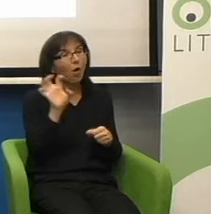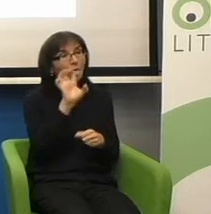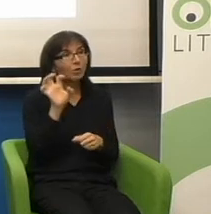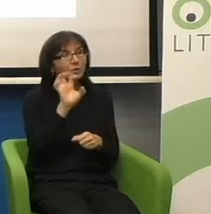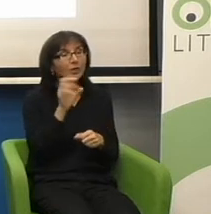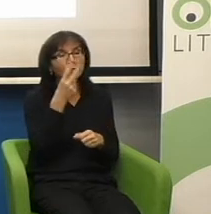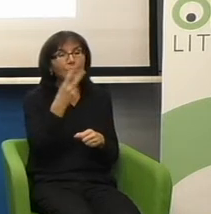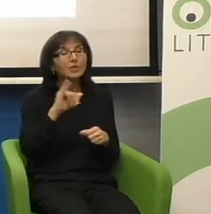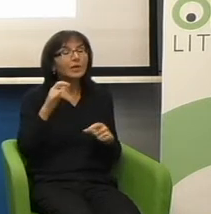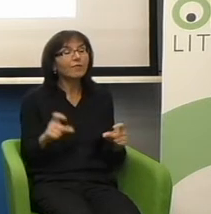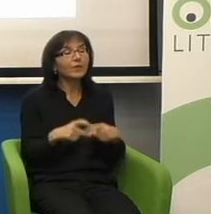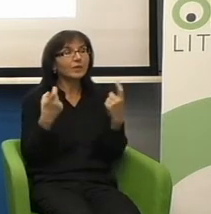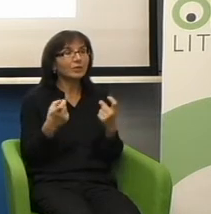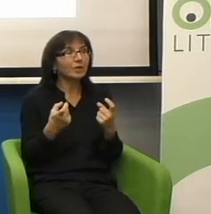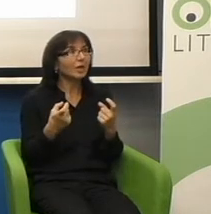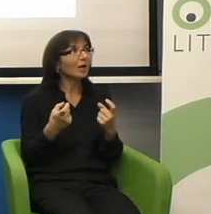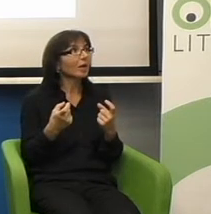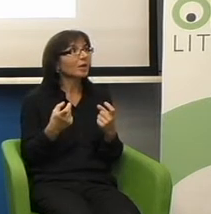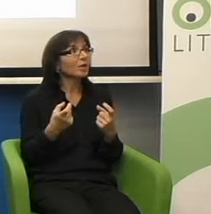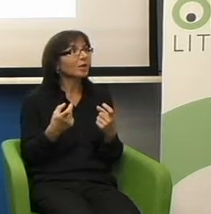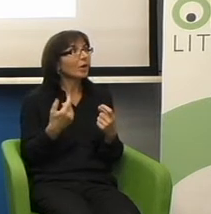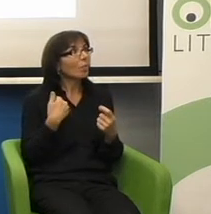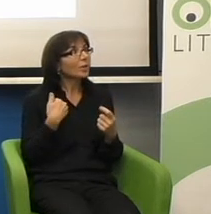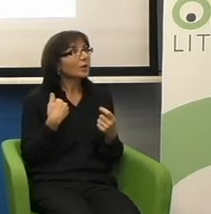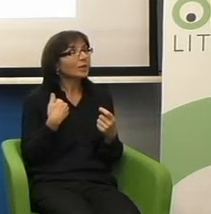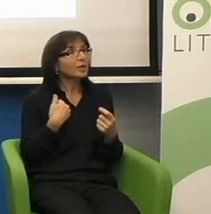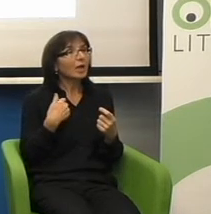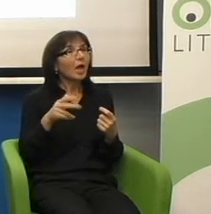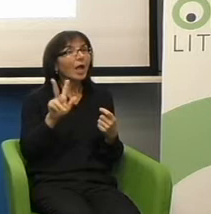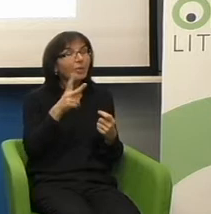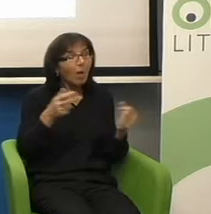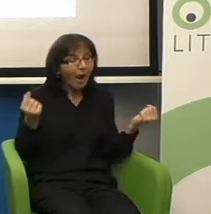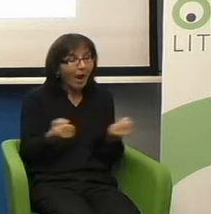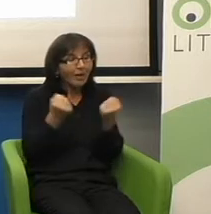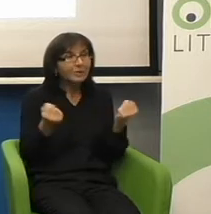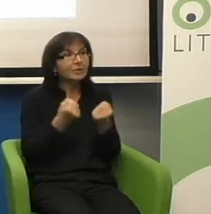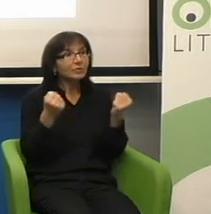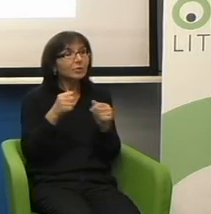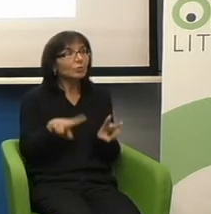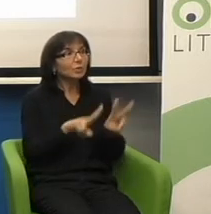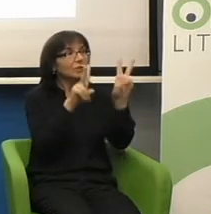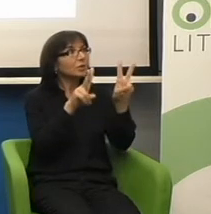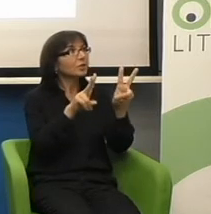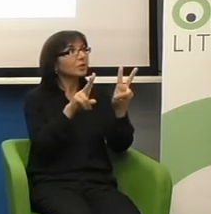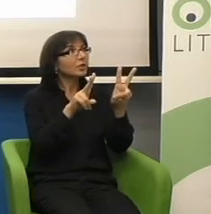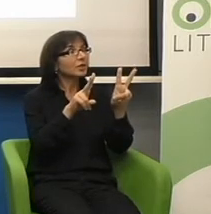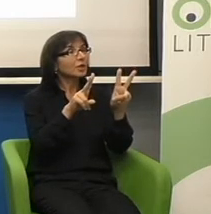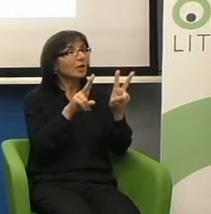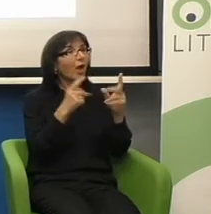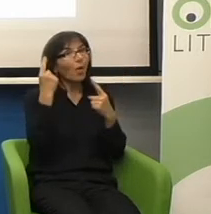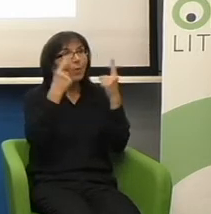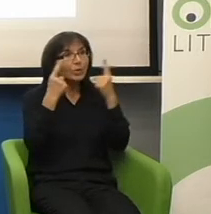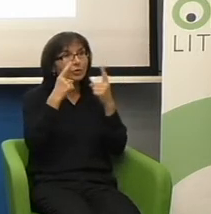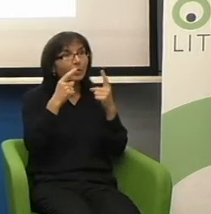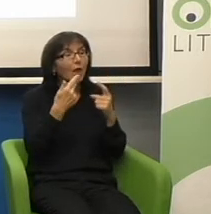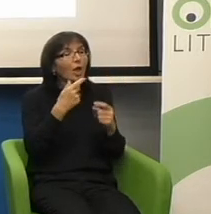Widzieli wydarzenia, byli niekiedy ich aktywnymi uczestnikami. I wydawałoby się, że już nic